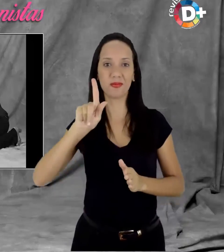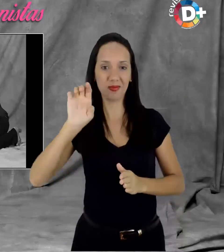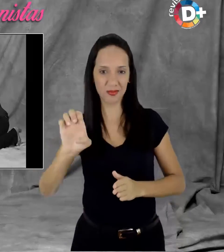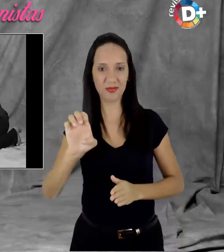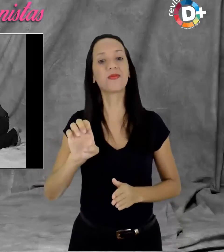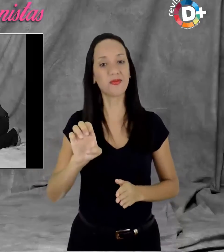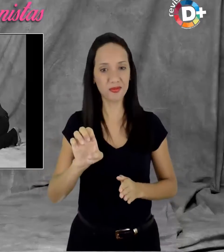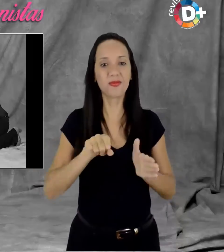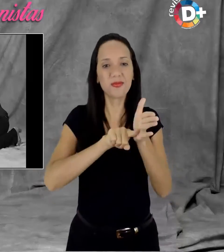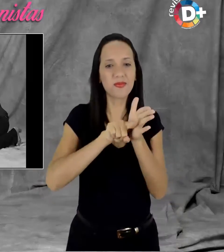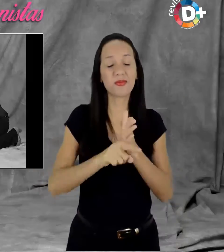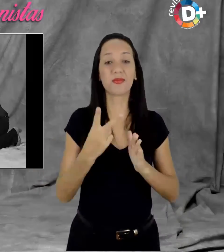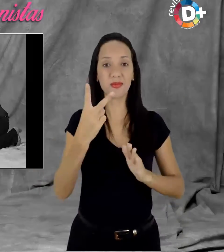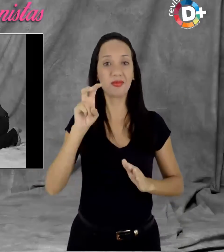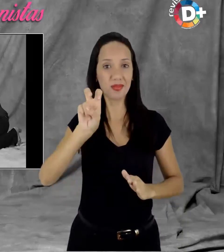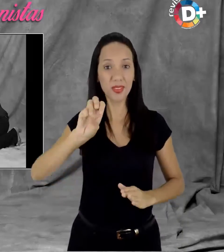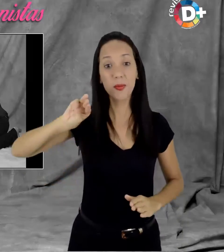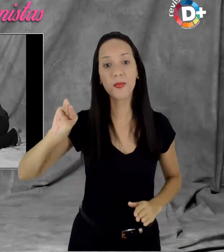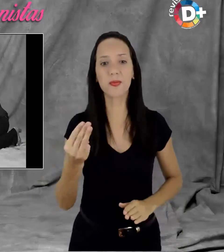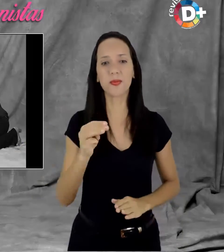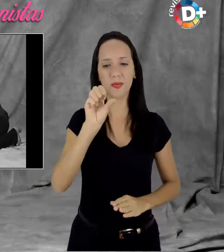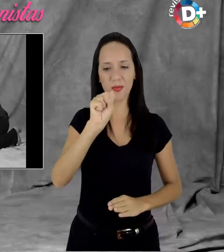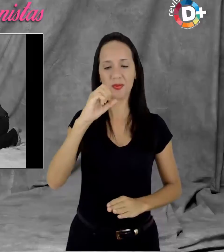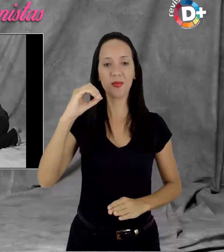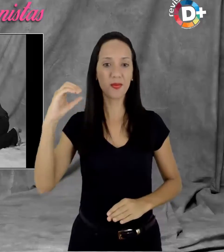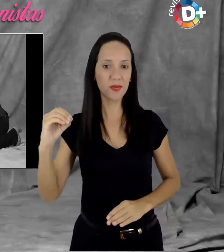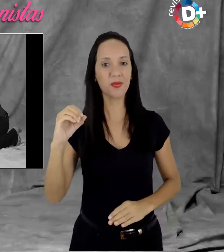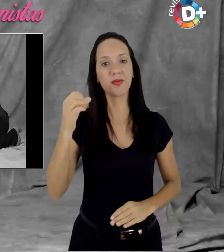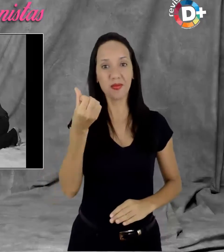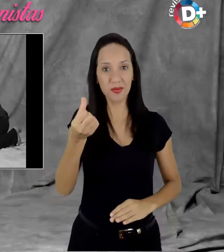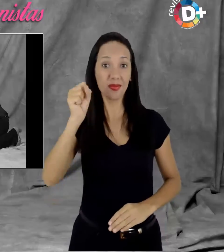do Instituto Brasileiro de Geografia e Estatística, IBGE,